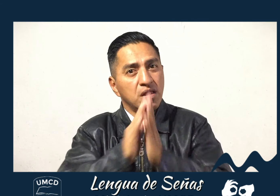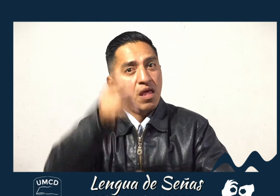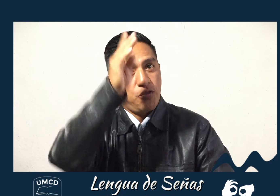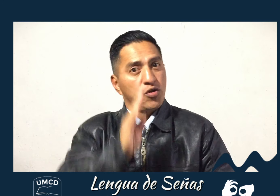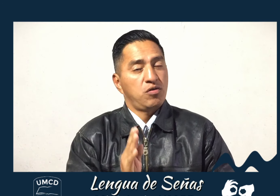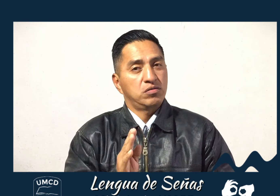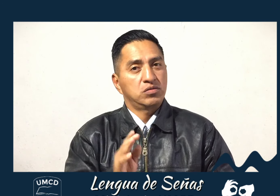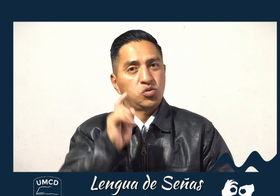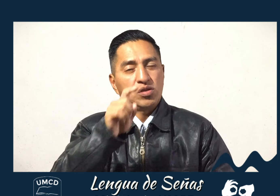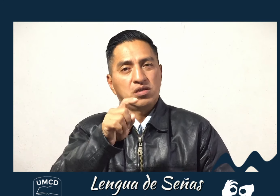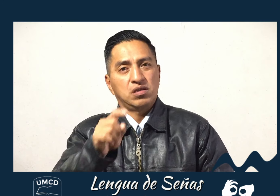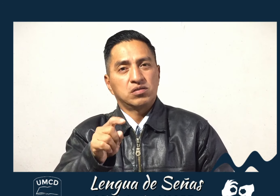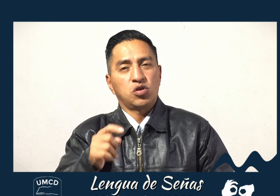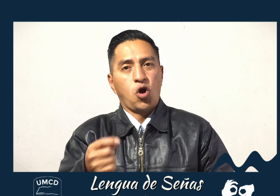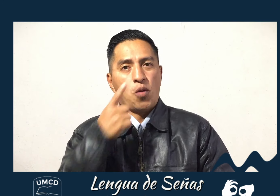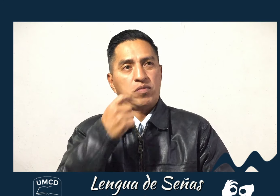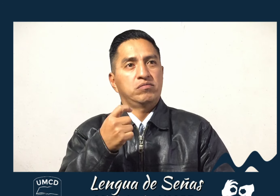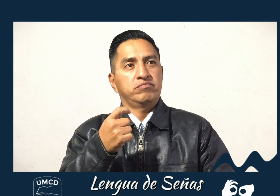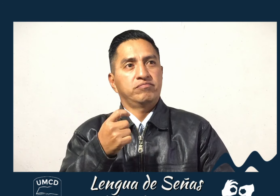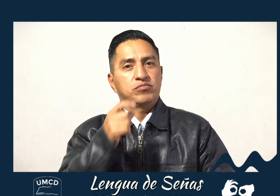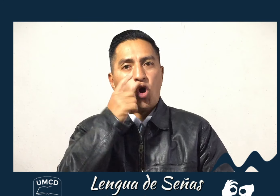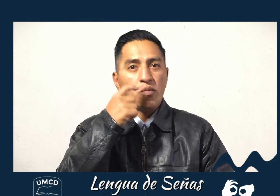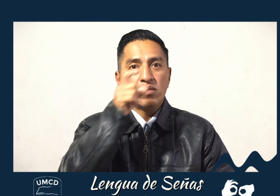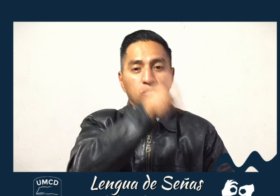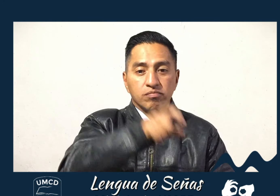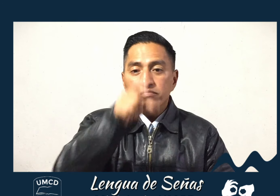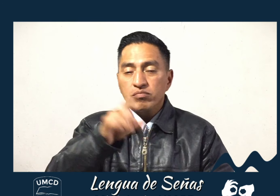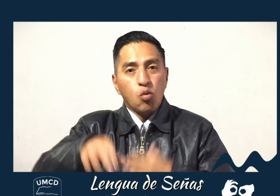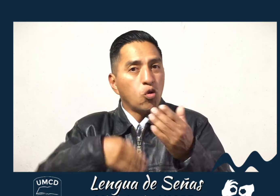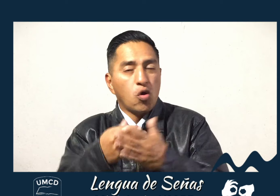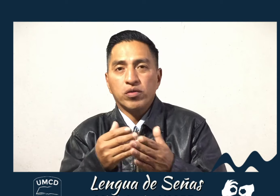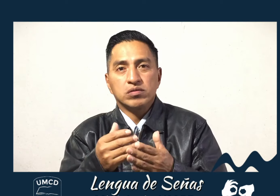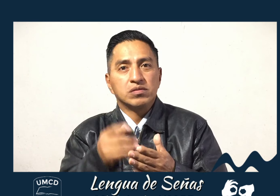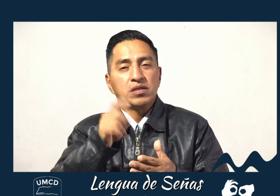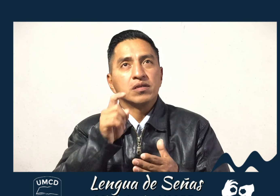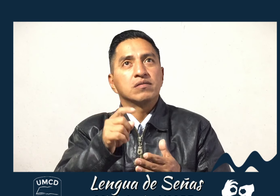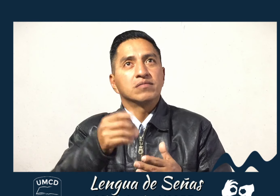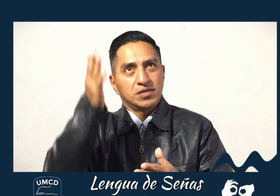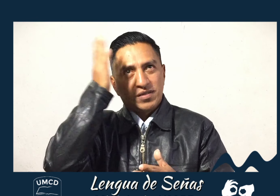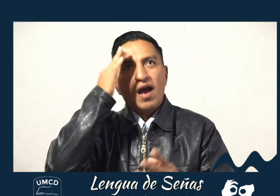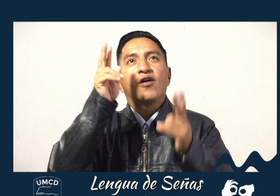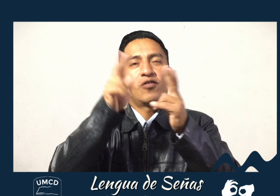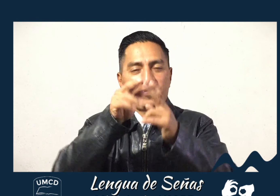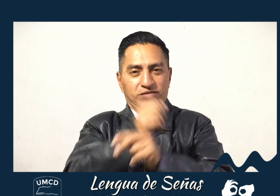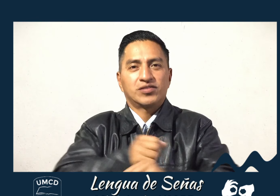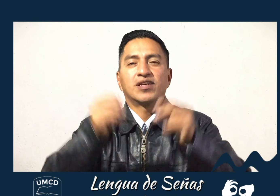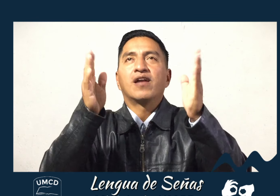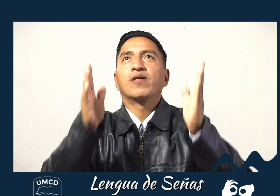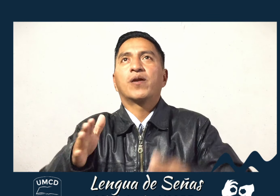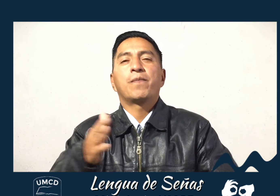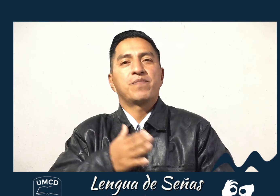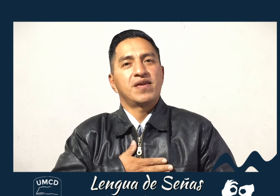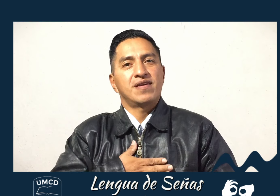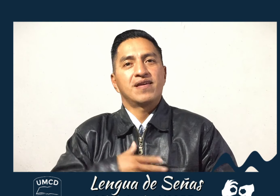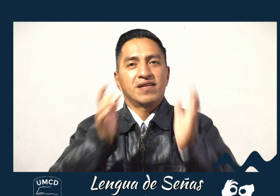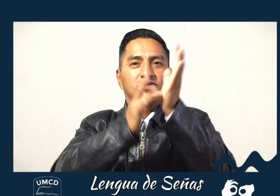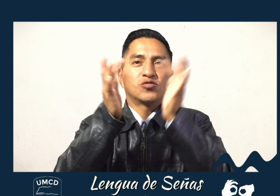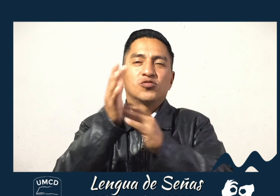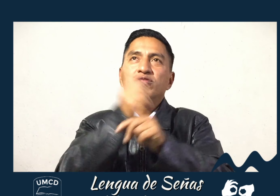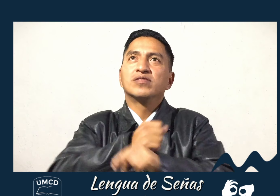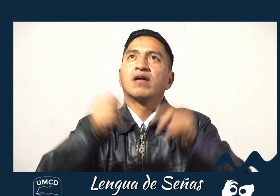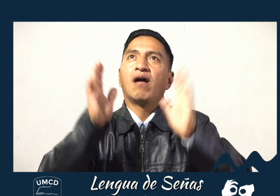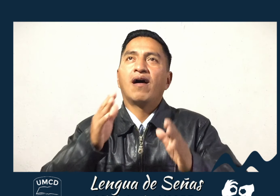que hace que hombres vivan como en un nivel superior, porque conocen tanto a su Salvador que viven